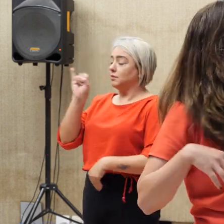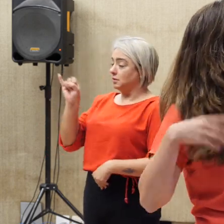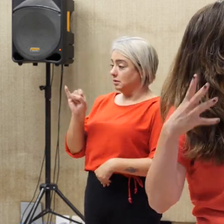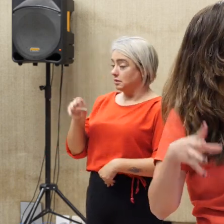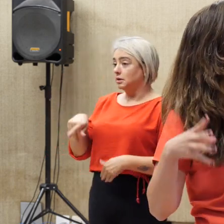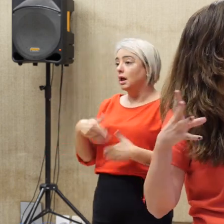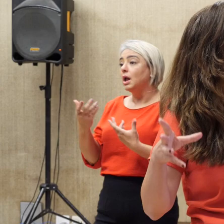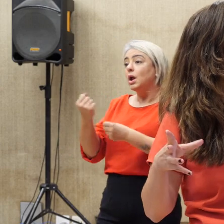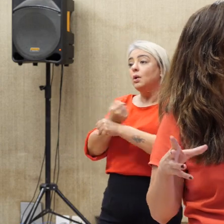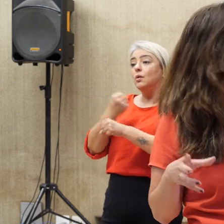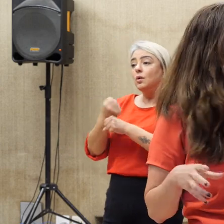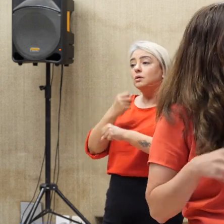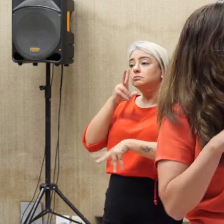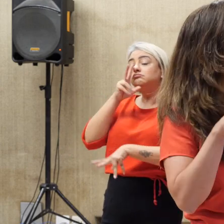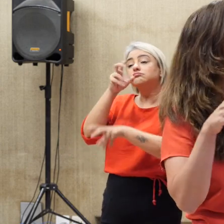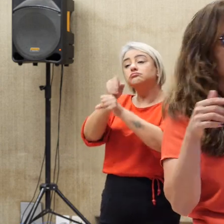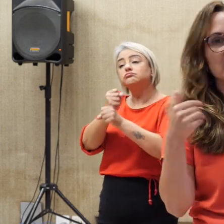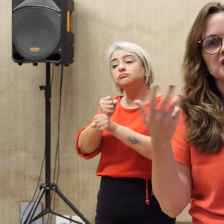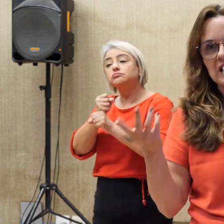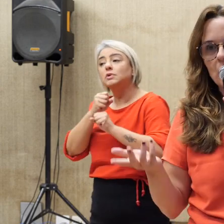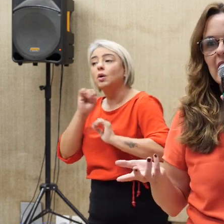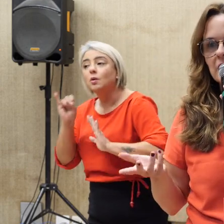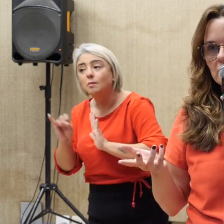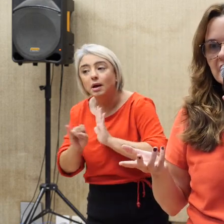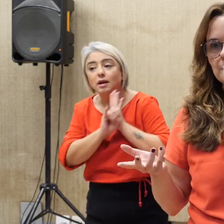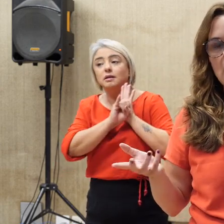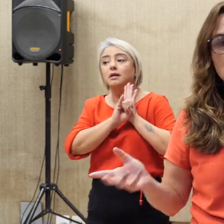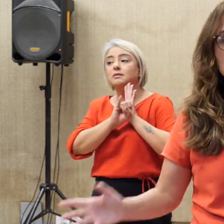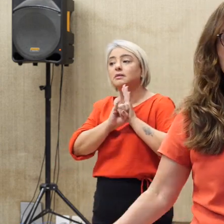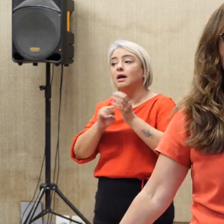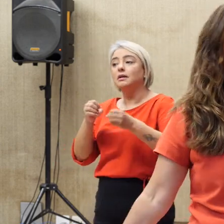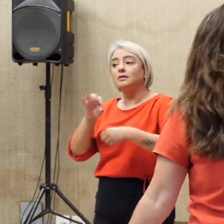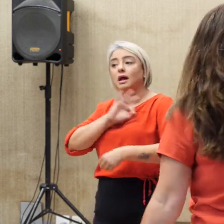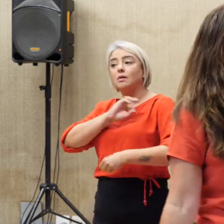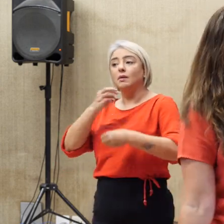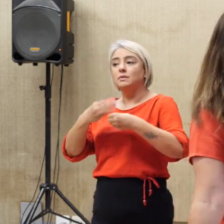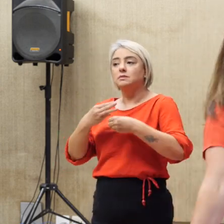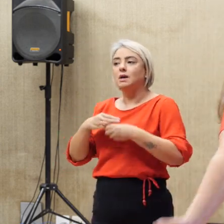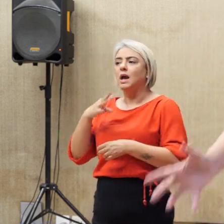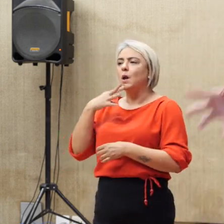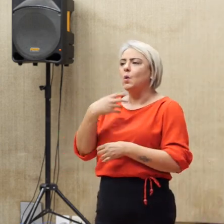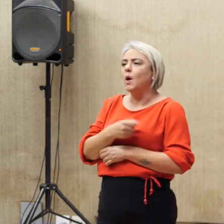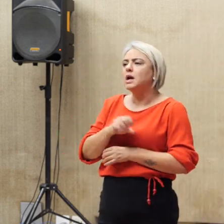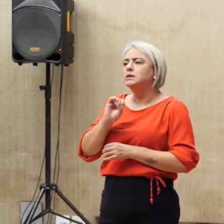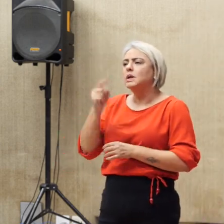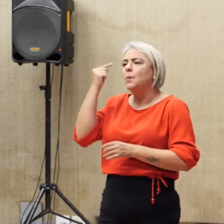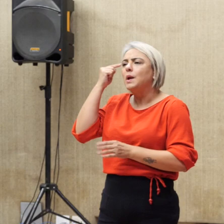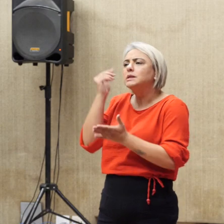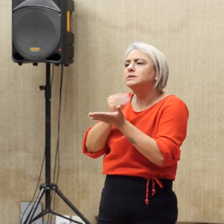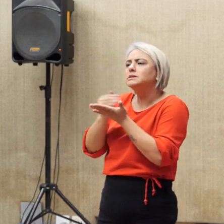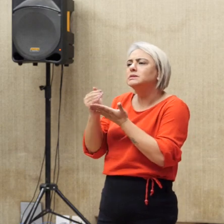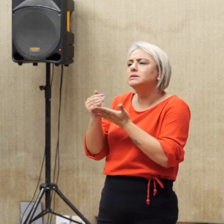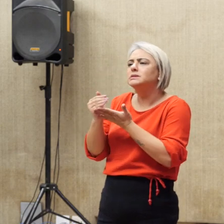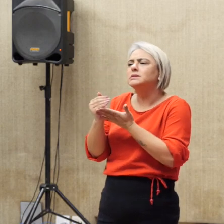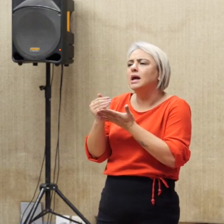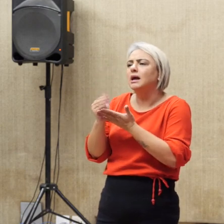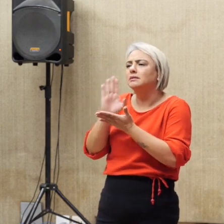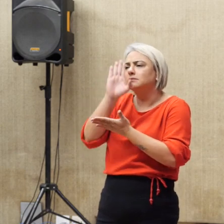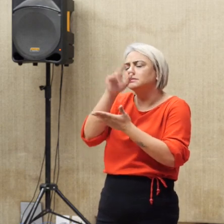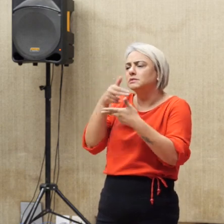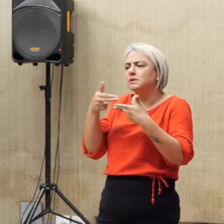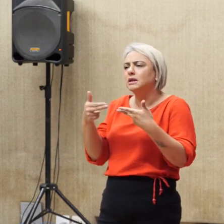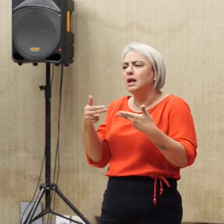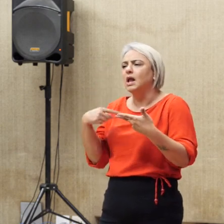importante. E construção e fortalecimento de uma identidade da guarda municipal. Então, eu acho que se a gente pensar nessas